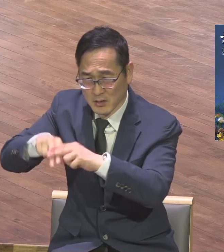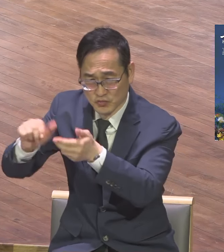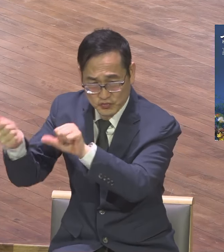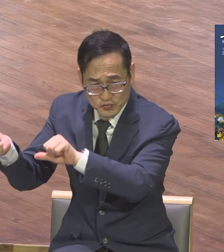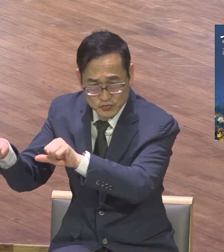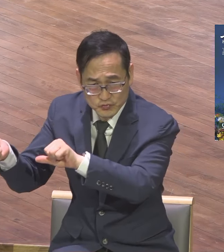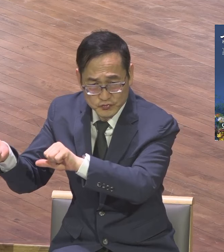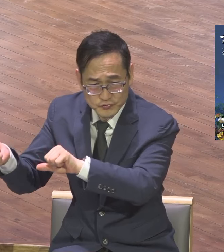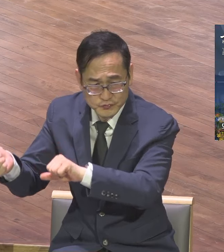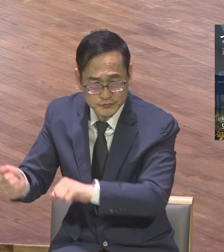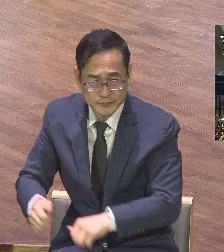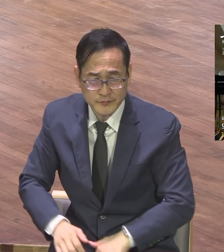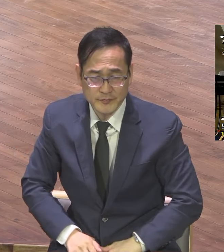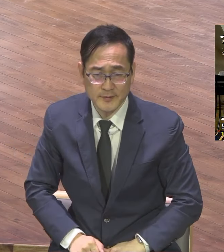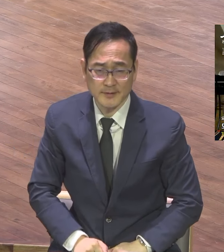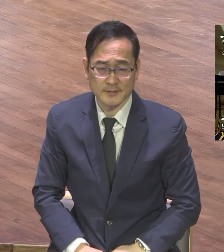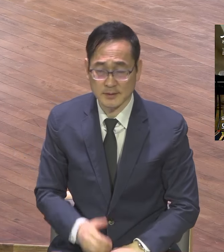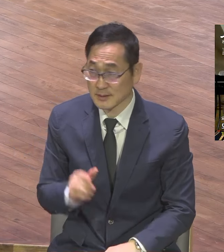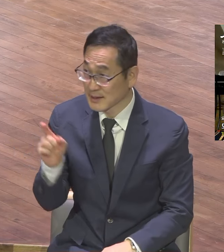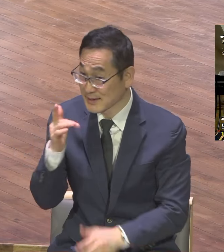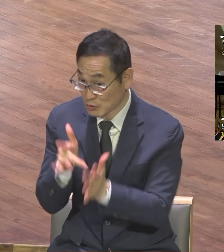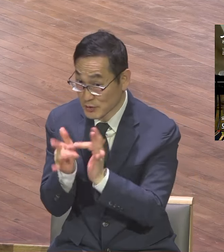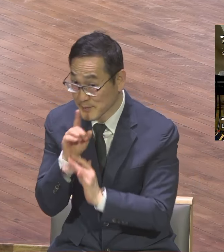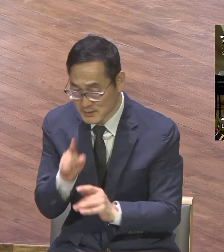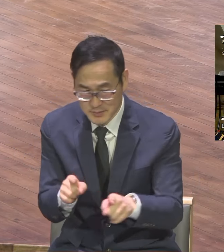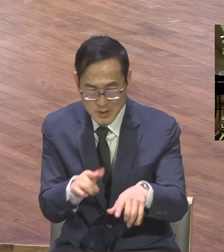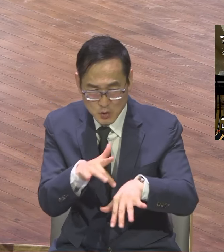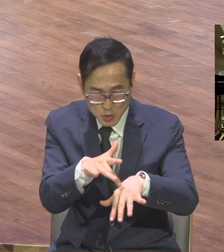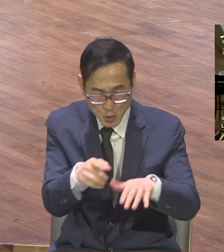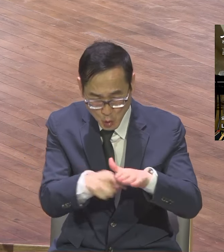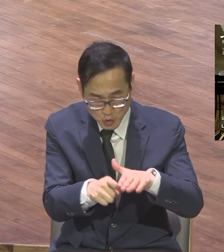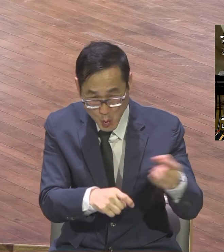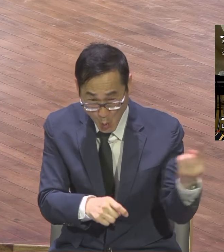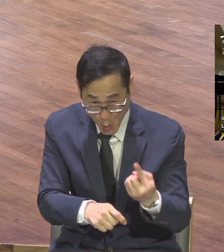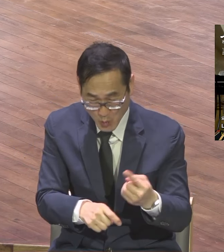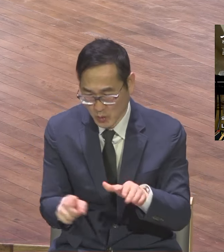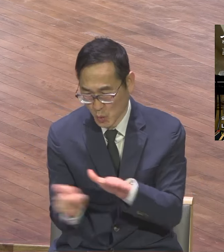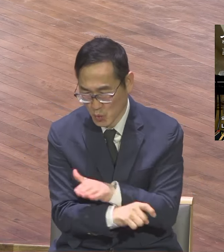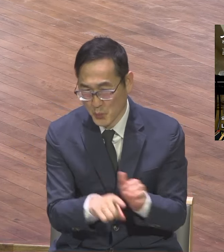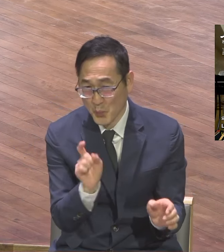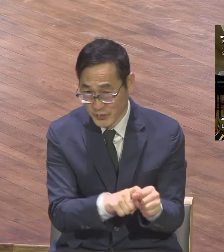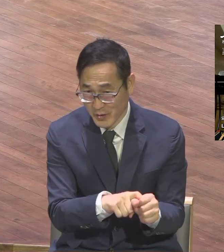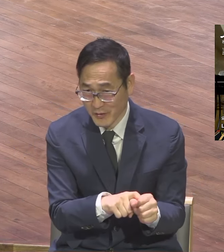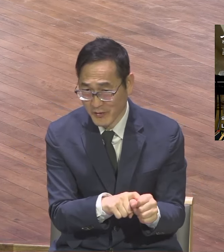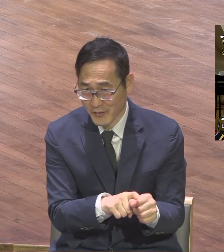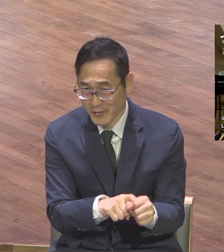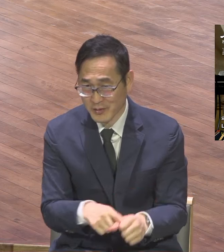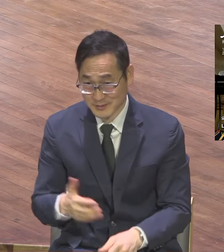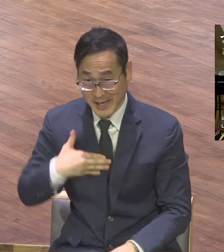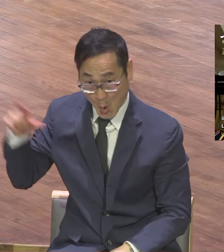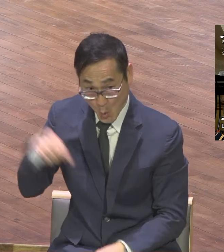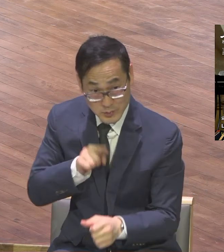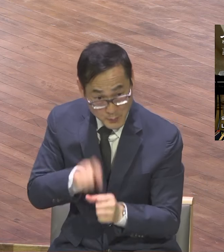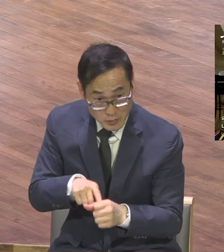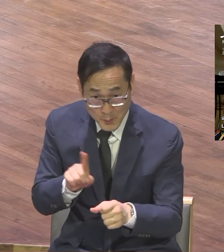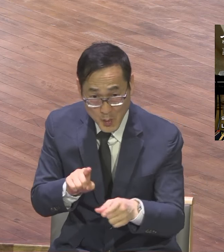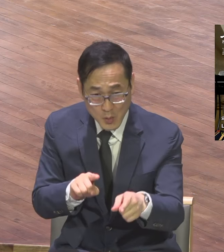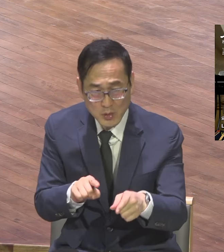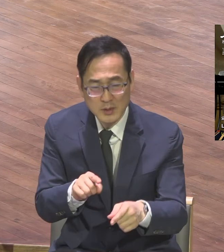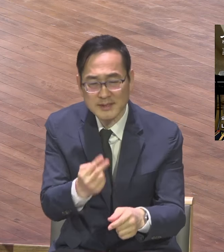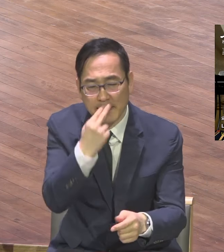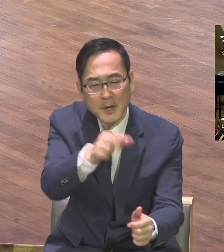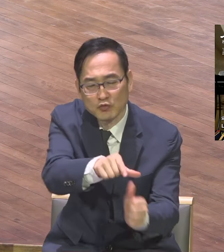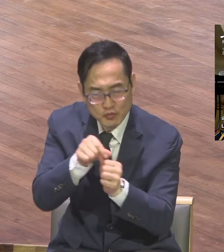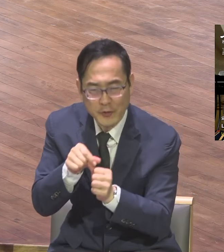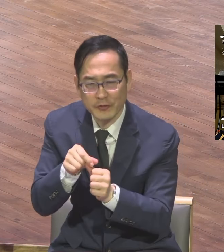있습니다. 도둑이 오는 것은 도둑질하고 죽이고 멸망하신 것뿐이요. 내가 온 것은 양으로 생명을 얻게 하고 더 풍성히